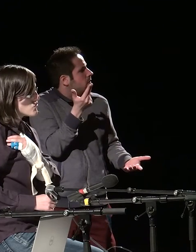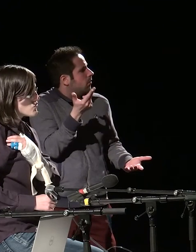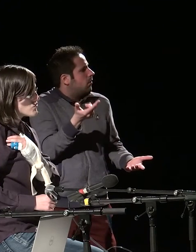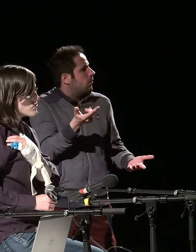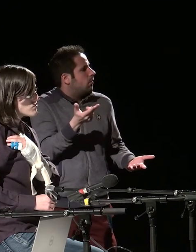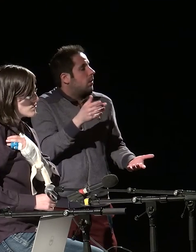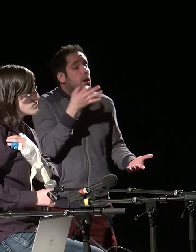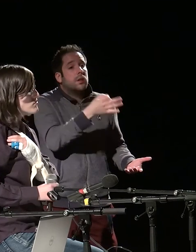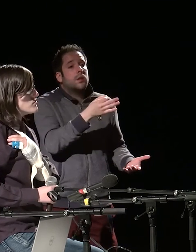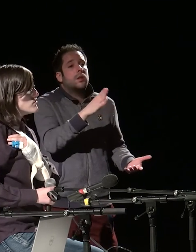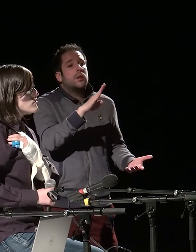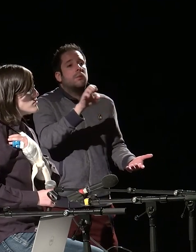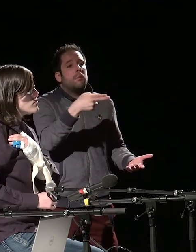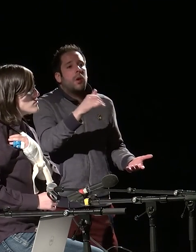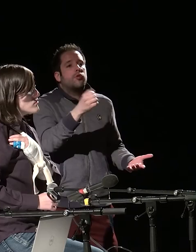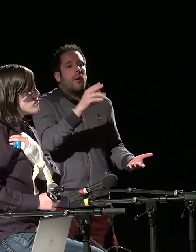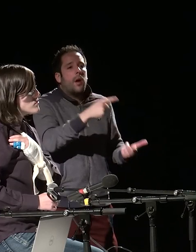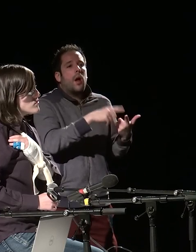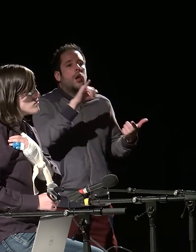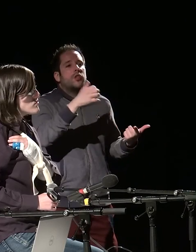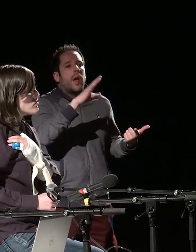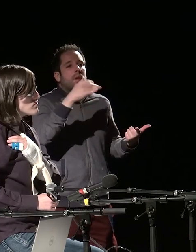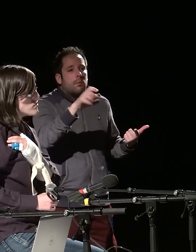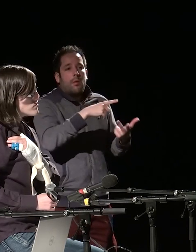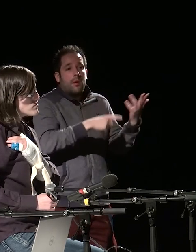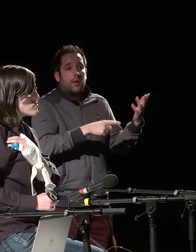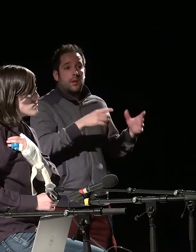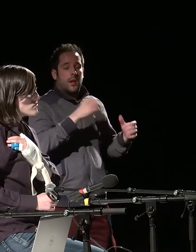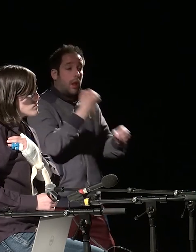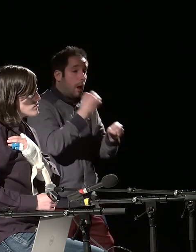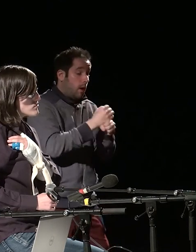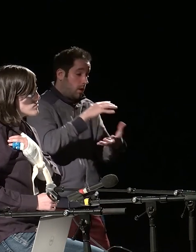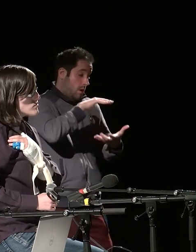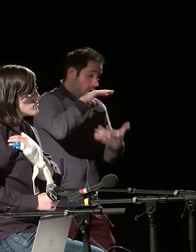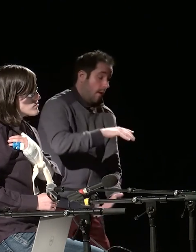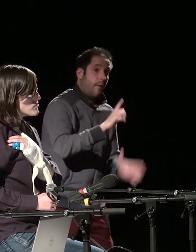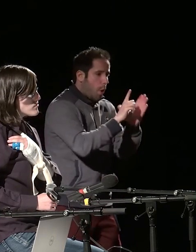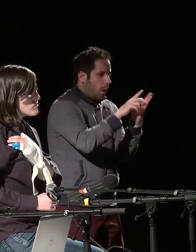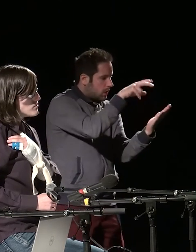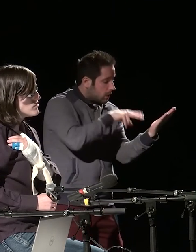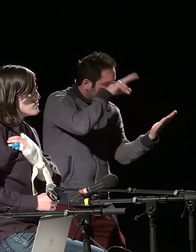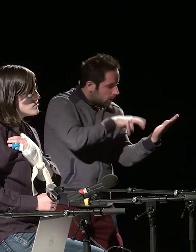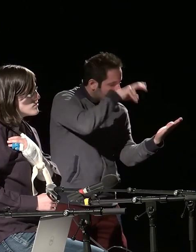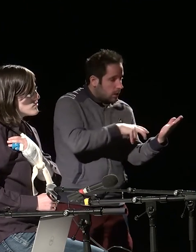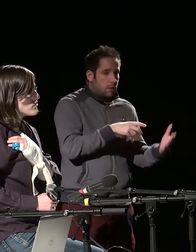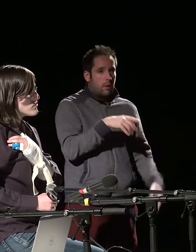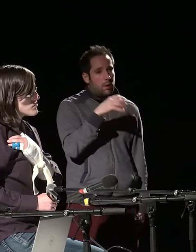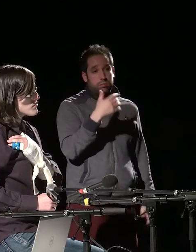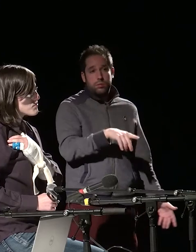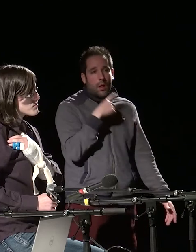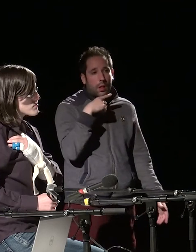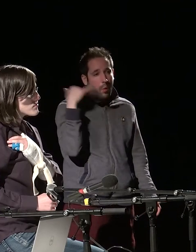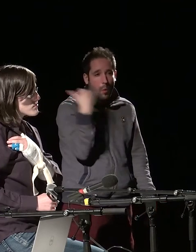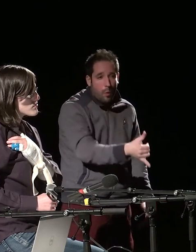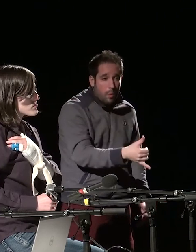disent Jérémy, Benjamin, enfin tous les intervenants, dire que c'est un boulot de titan, faut se taper des textes de loi, c'est juste infernal. Donc, je